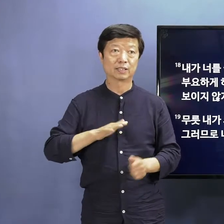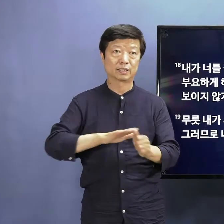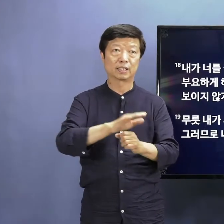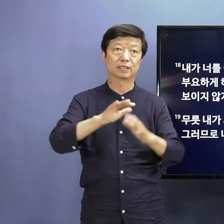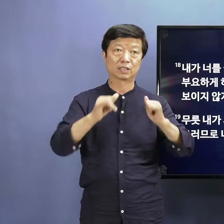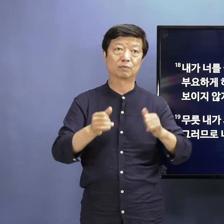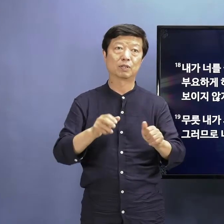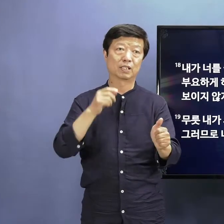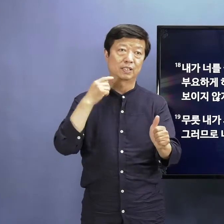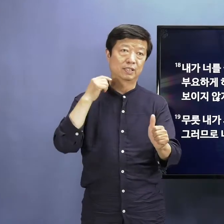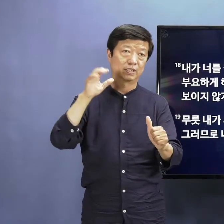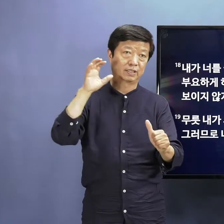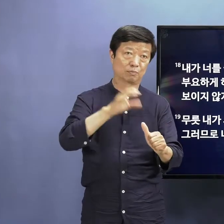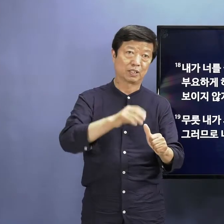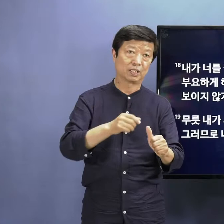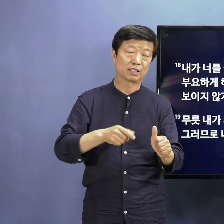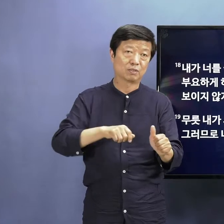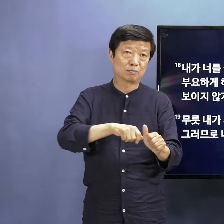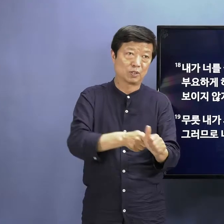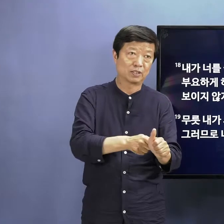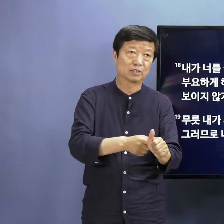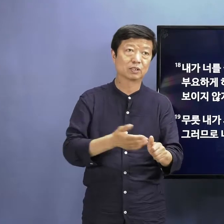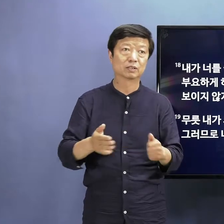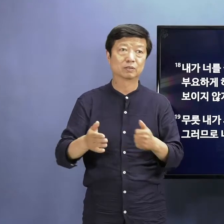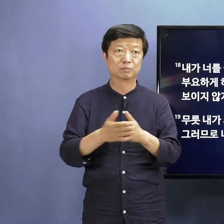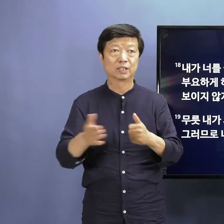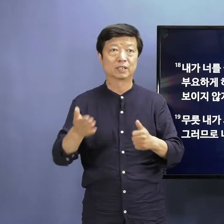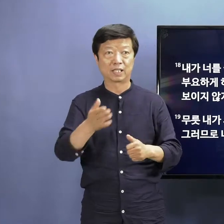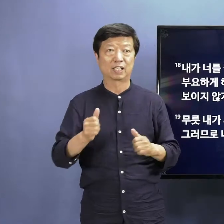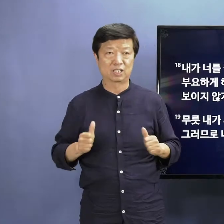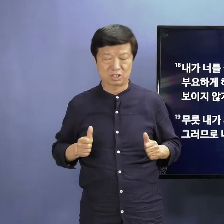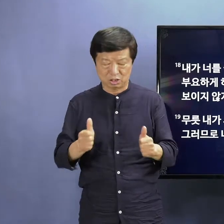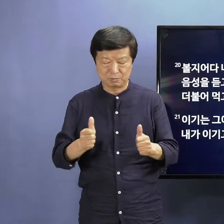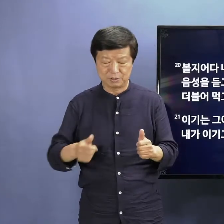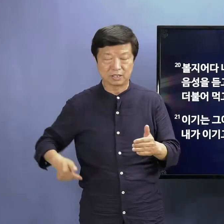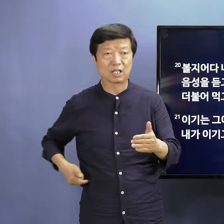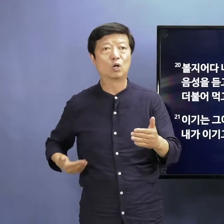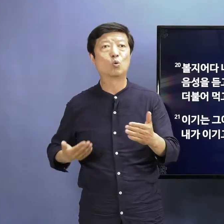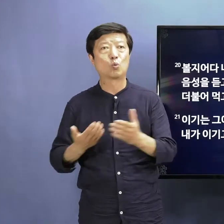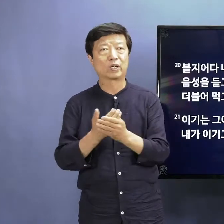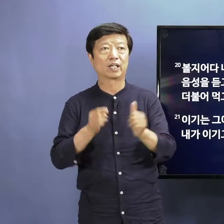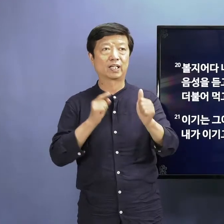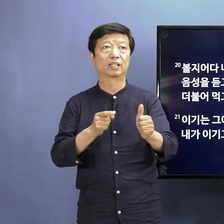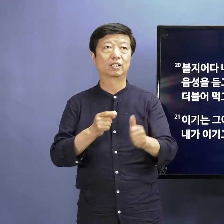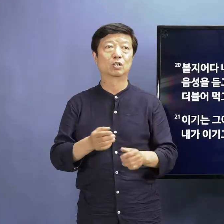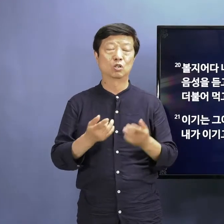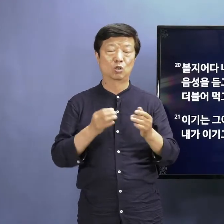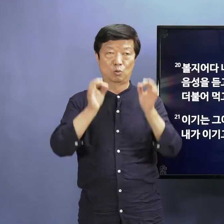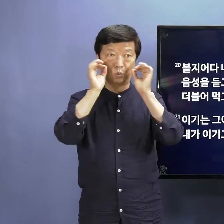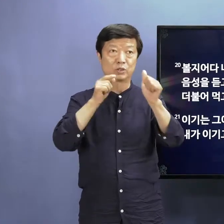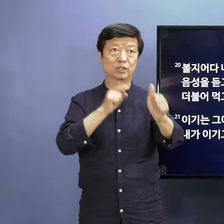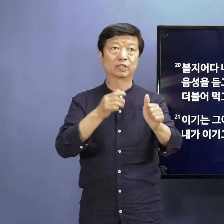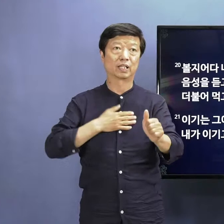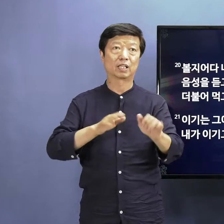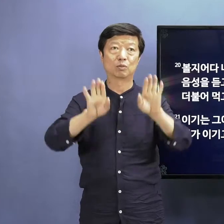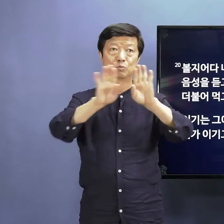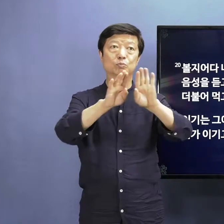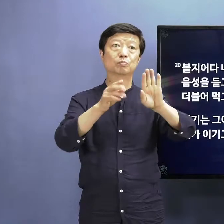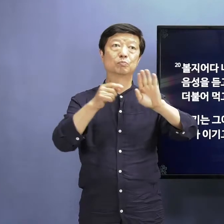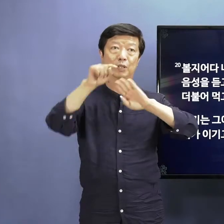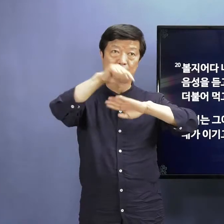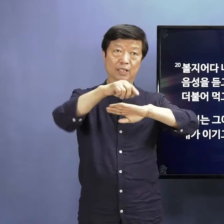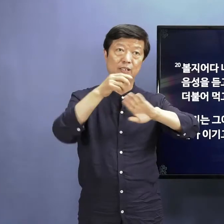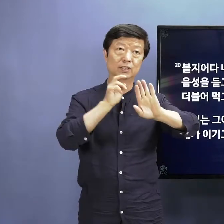자를 책망하여 하니 그러므로 네가 열심을 내라 회개하라. 볼지어다 내가 문 밖에 서서